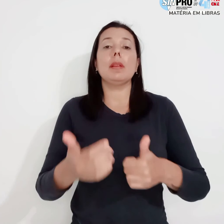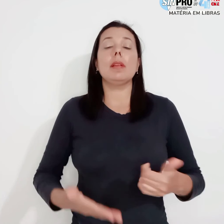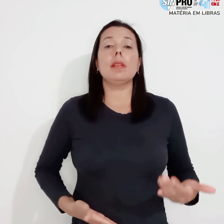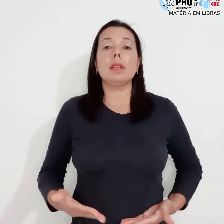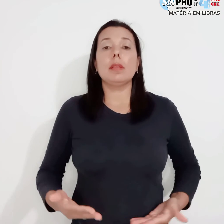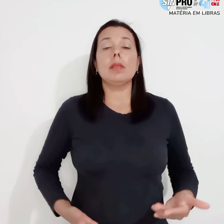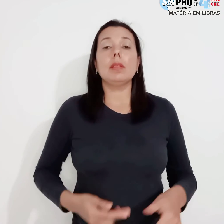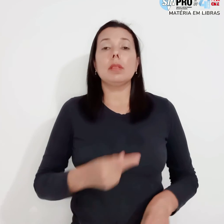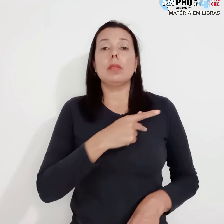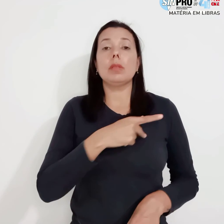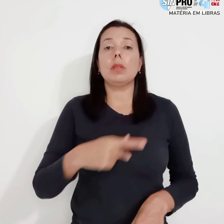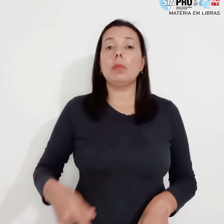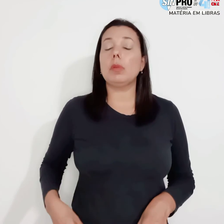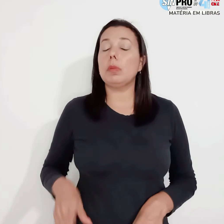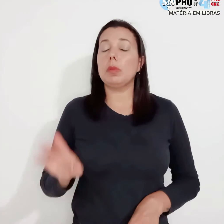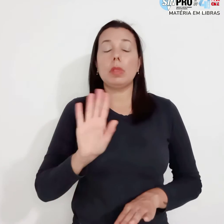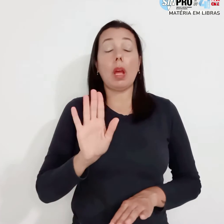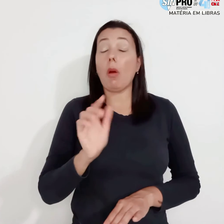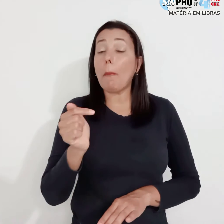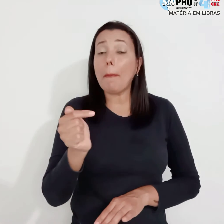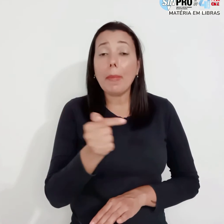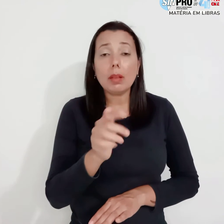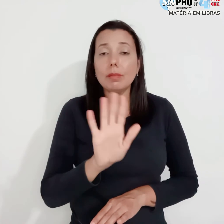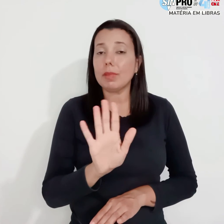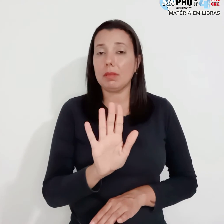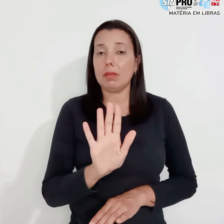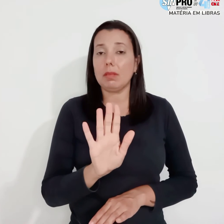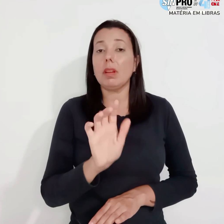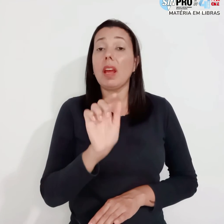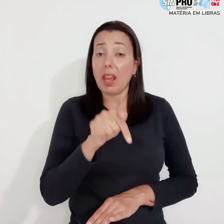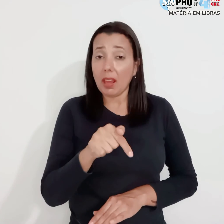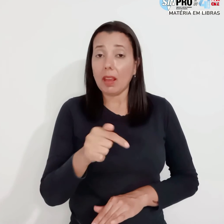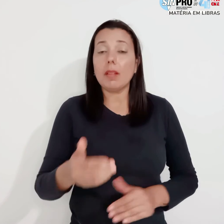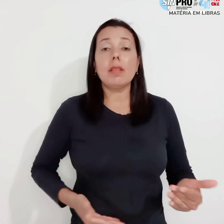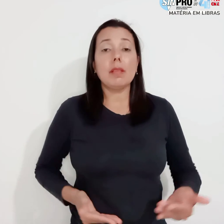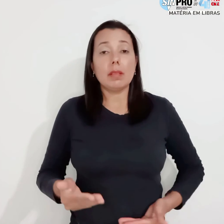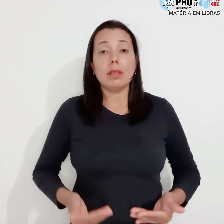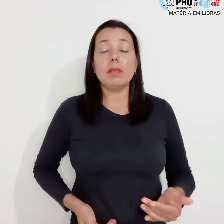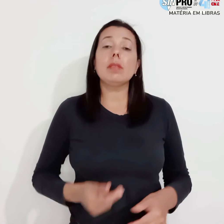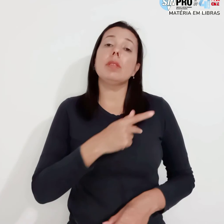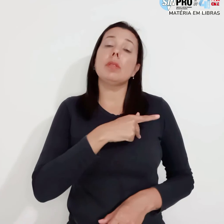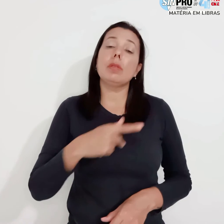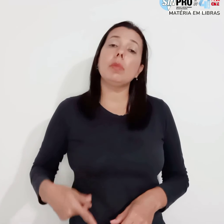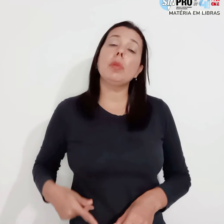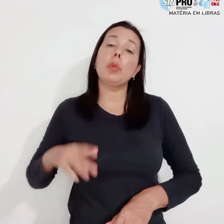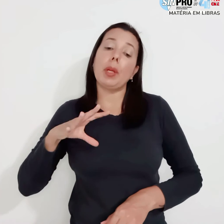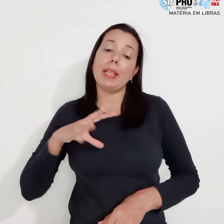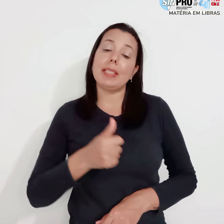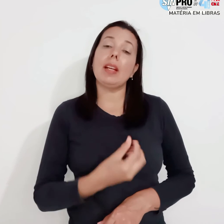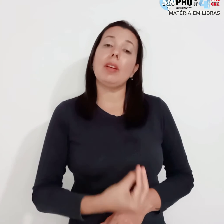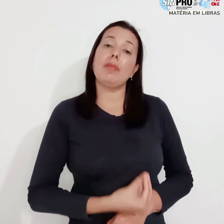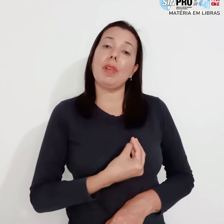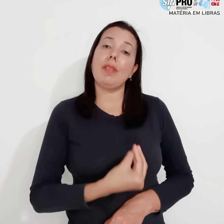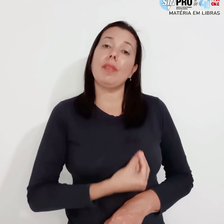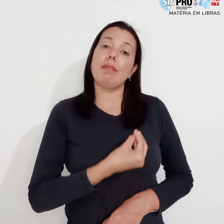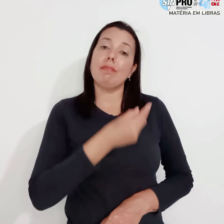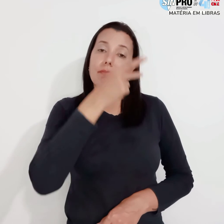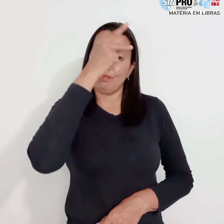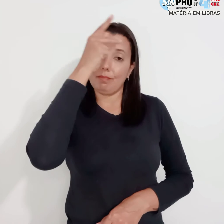e melhores serviços públicos, não menos. É o serviço público que está salvando a vida